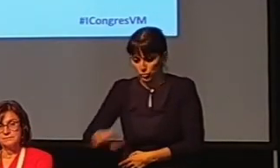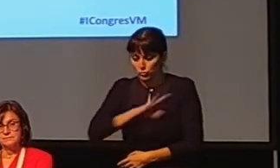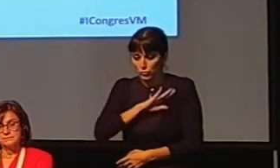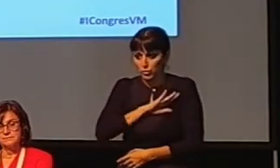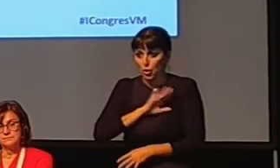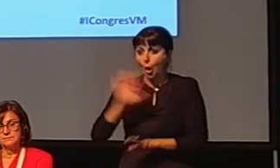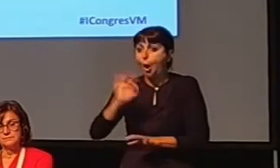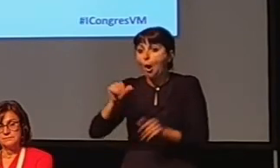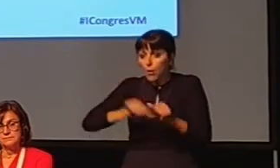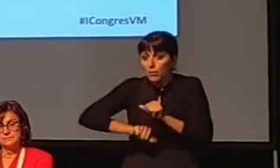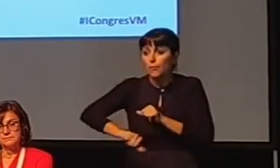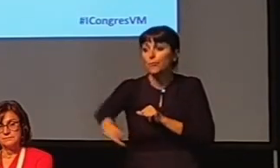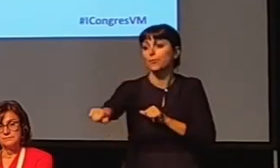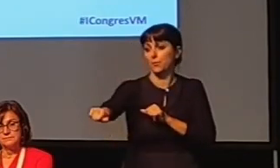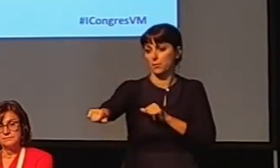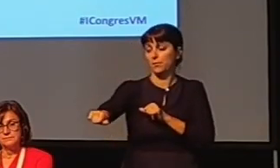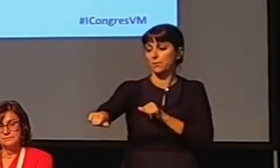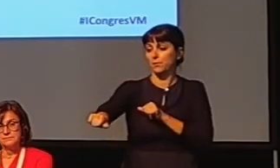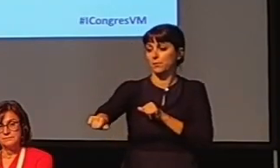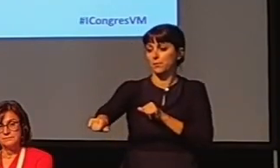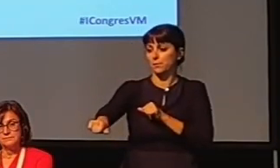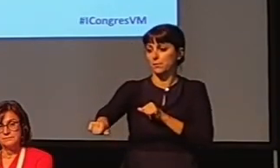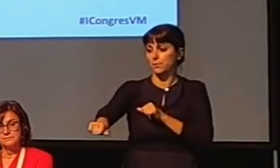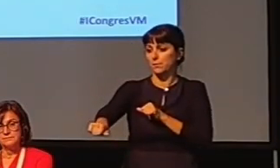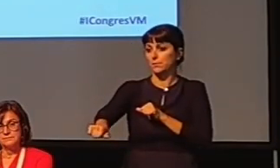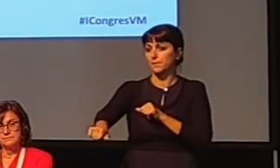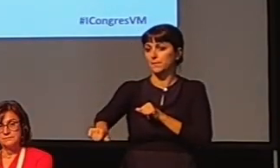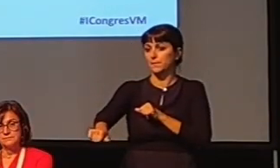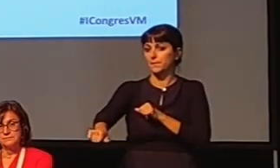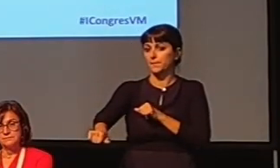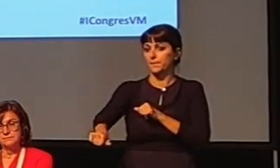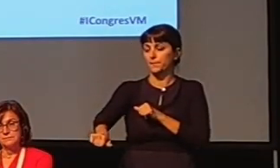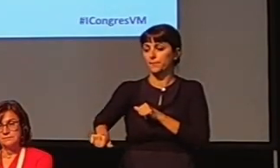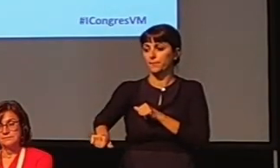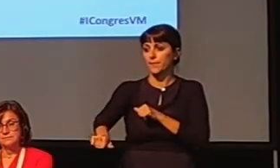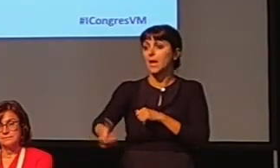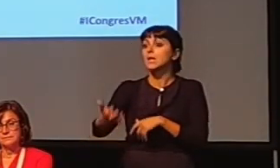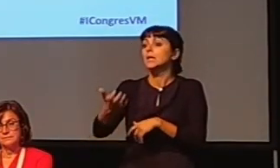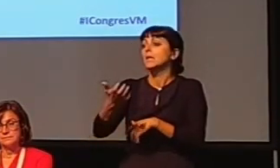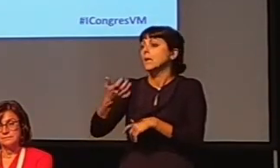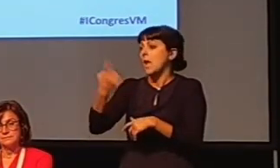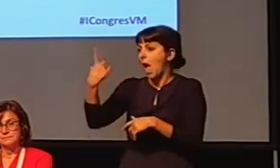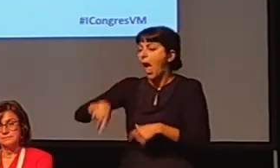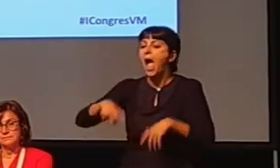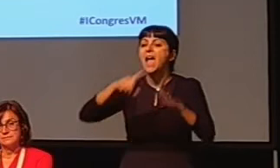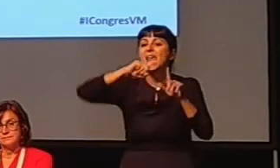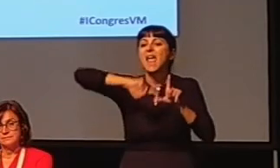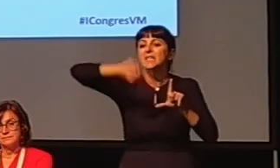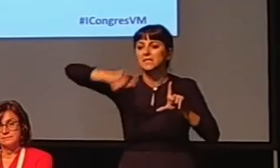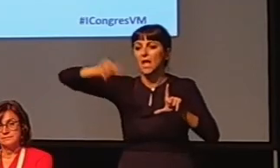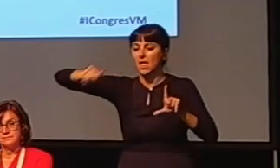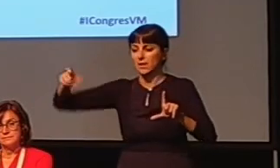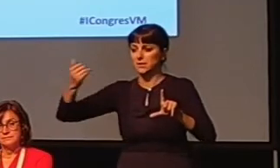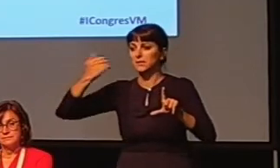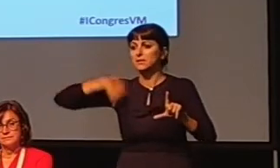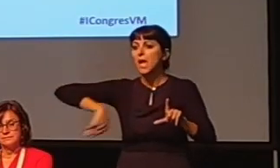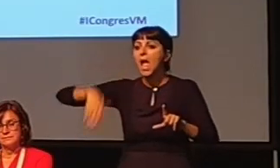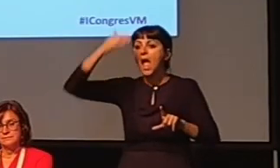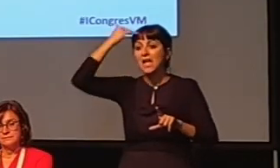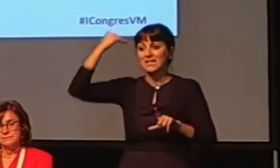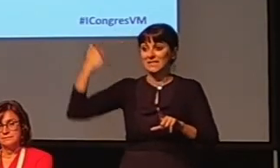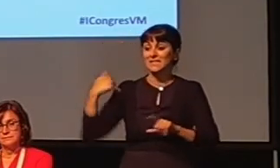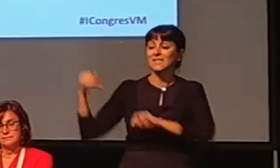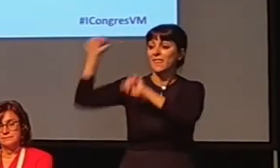pueda venir, y que además se están viendo las estadísticas. No existe, si ustedes evalúan a través del síndic de